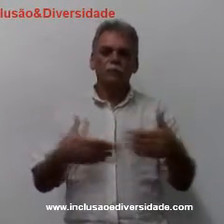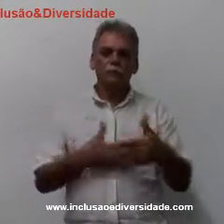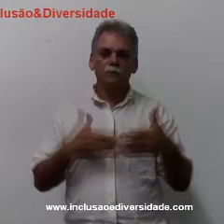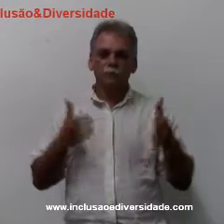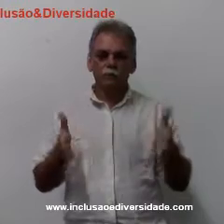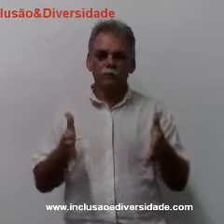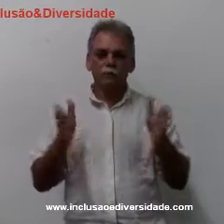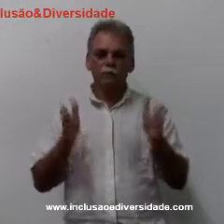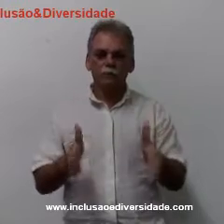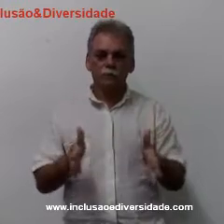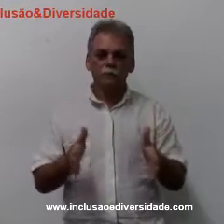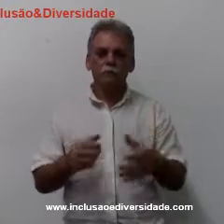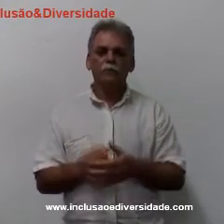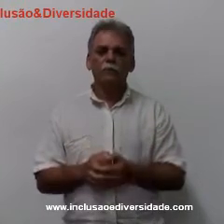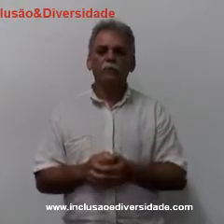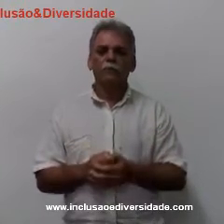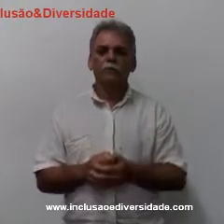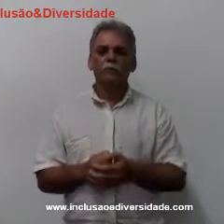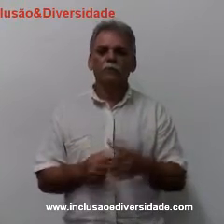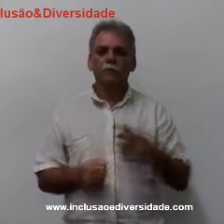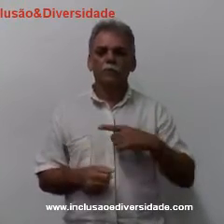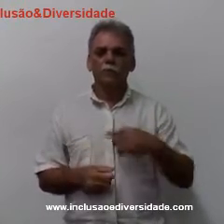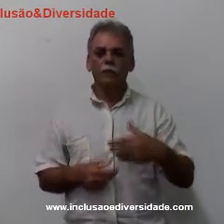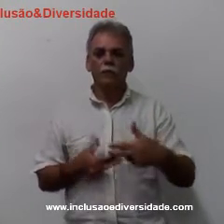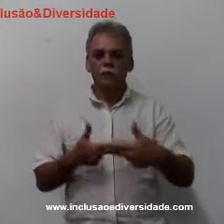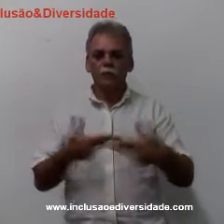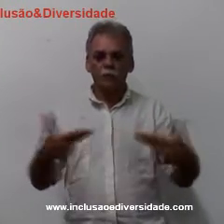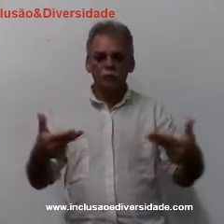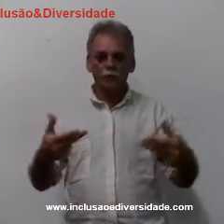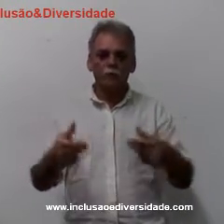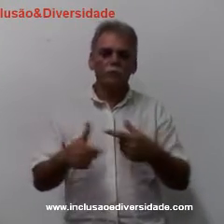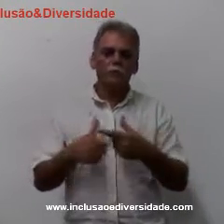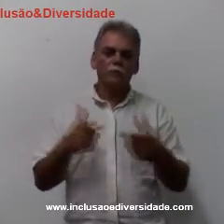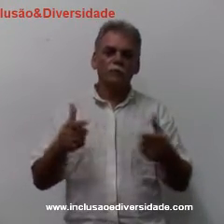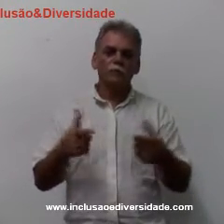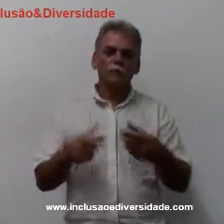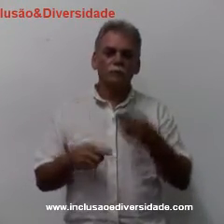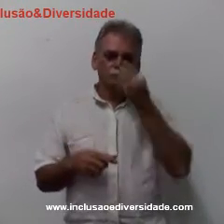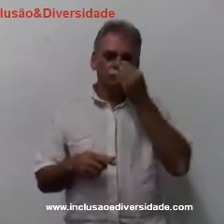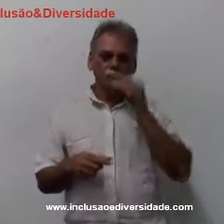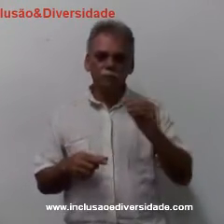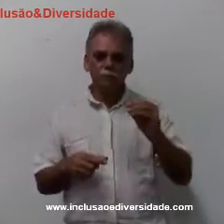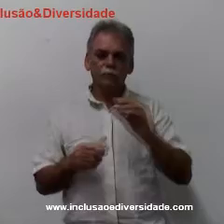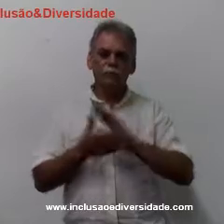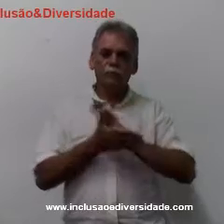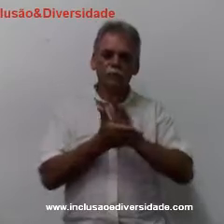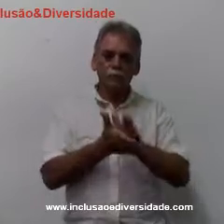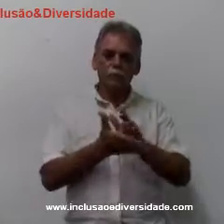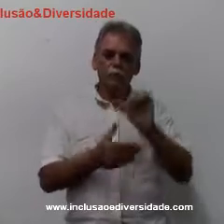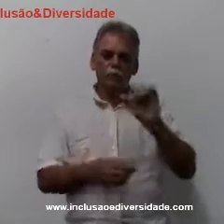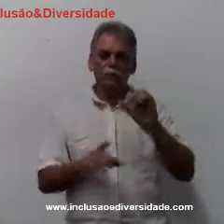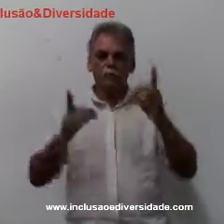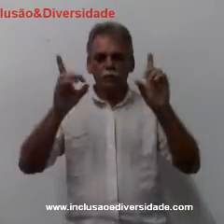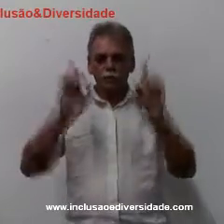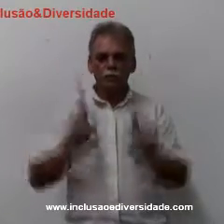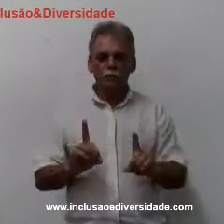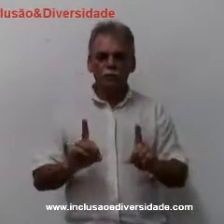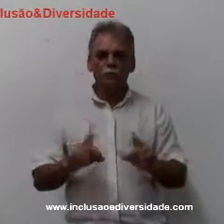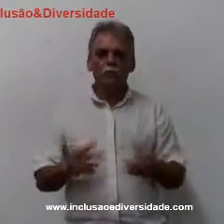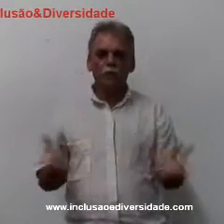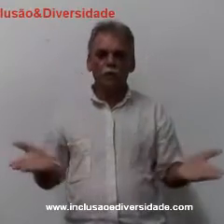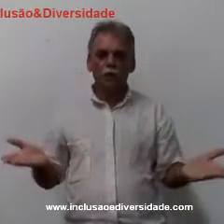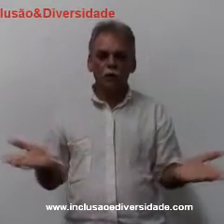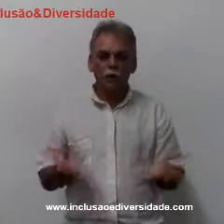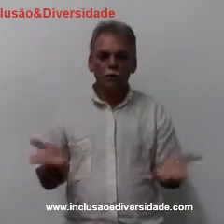desses espaços públicos, outros direitos estão sendo violados pela falta de acessibilidade, né? Então,